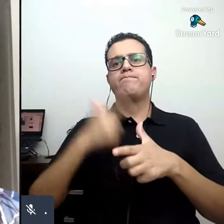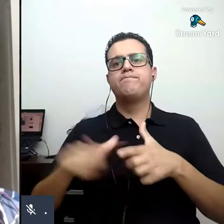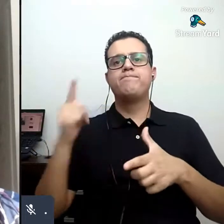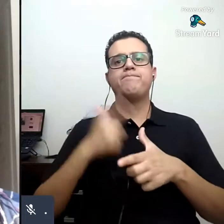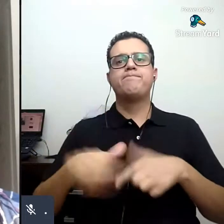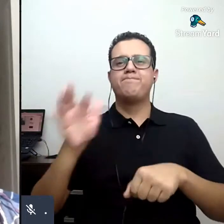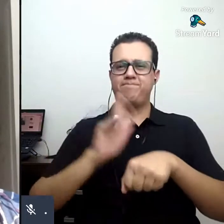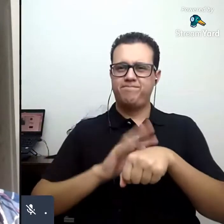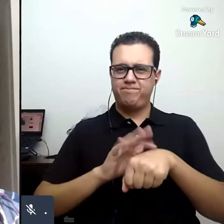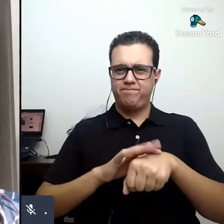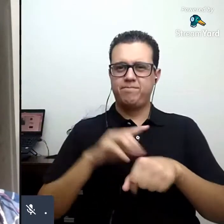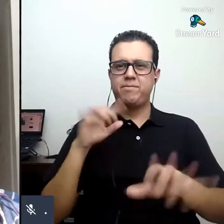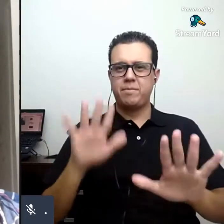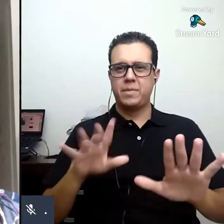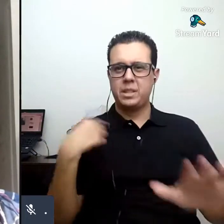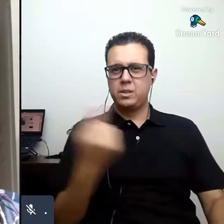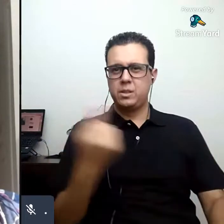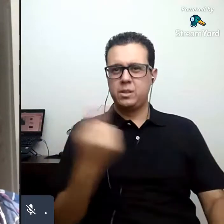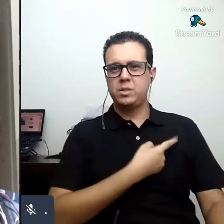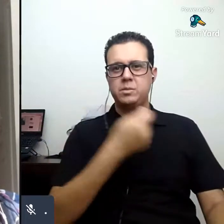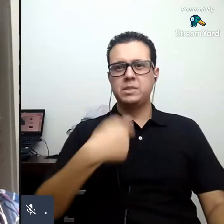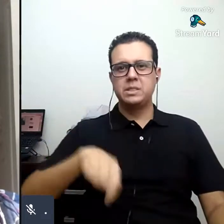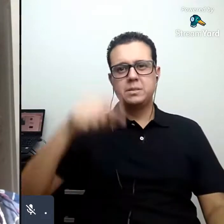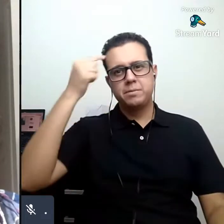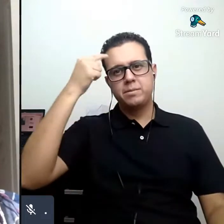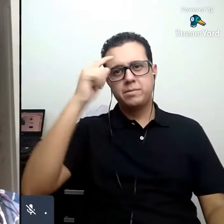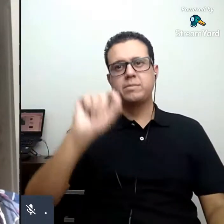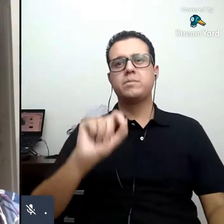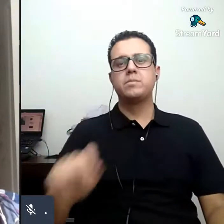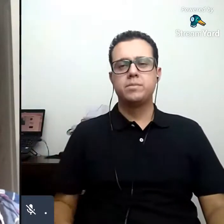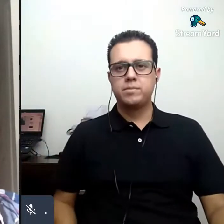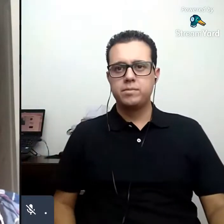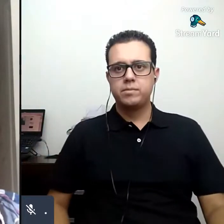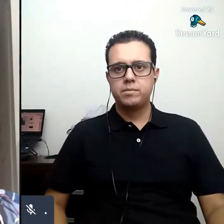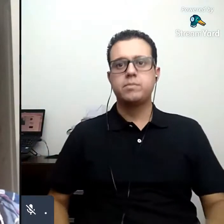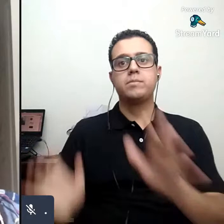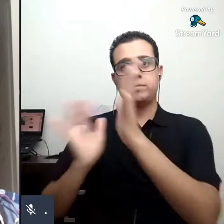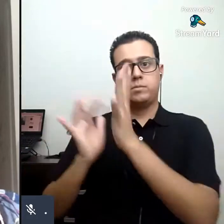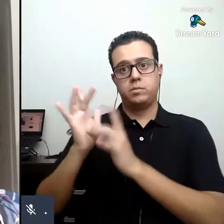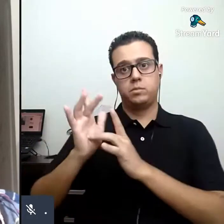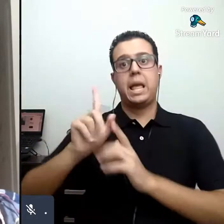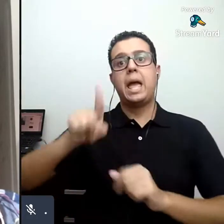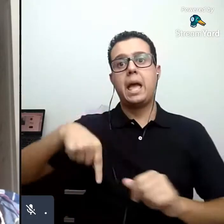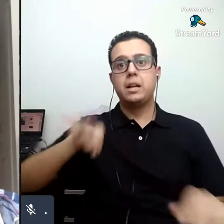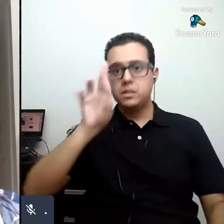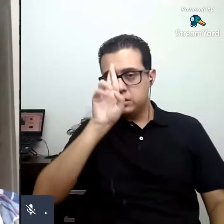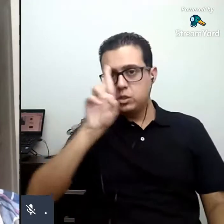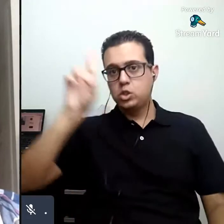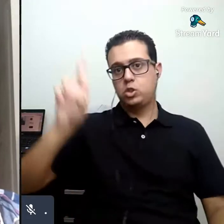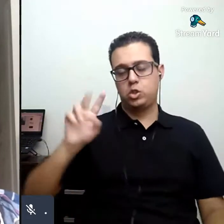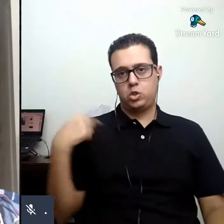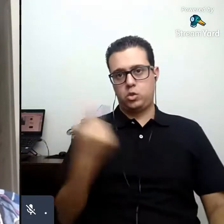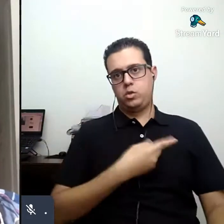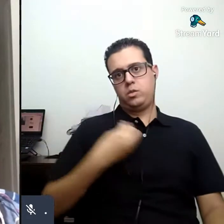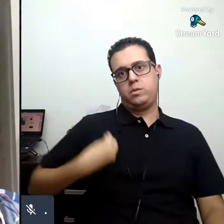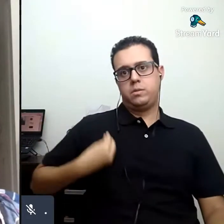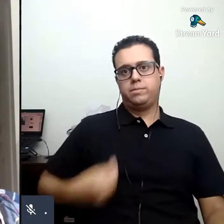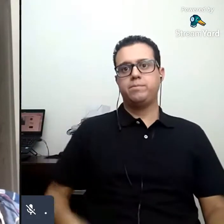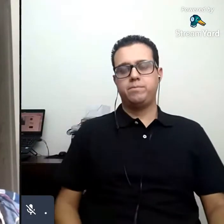nós temos que pensar que Jesus é o Senhor das nossas vidas e não só das